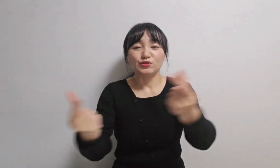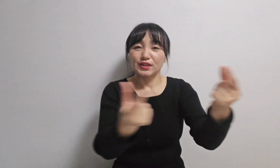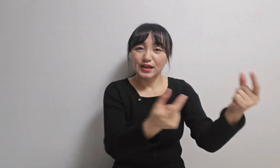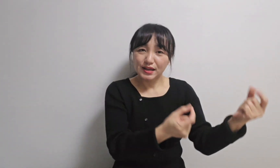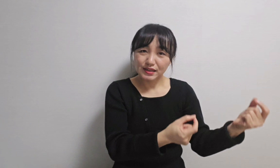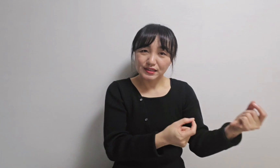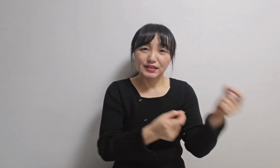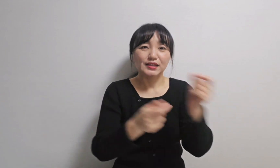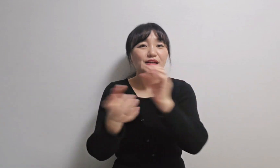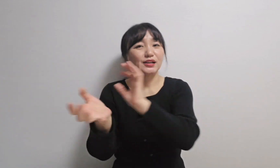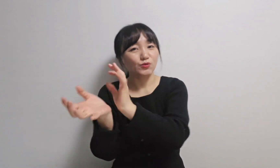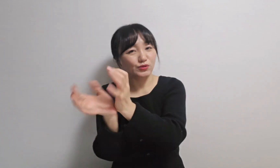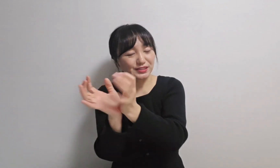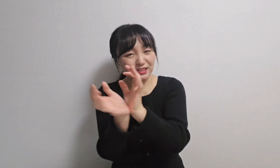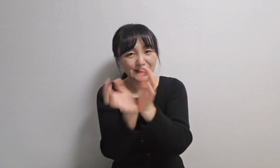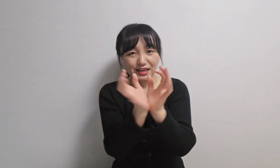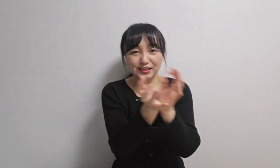다 꽃이야.